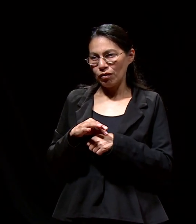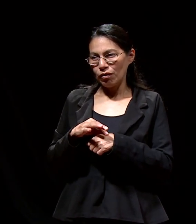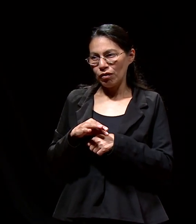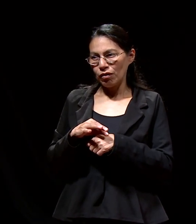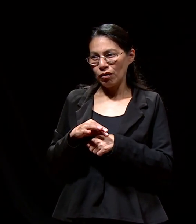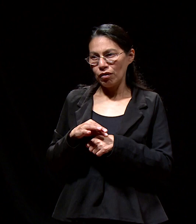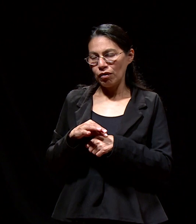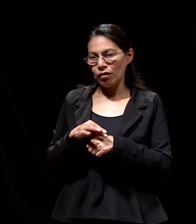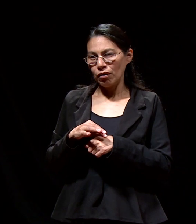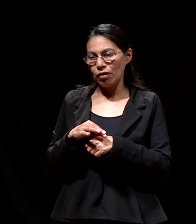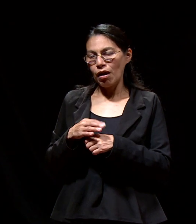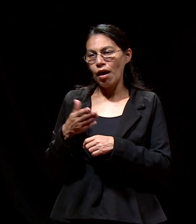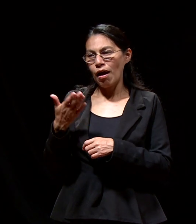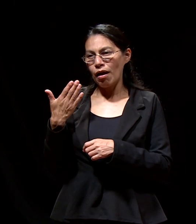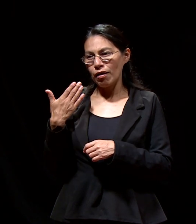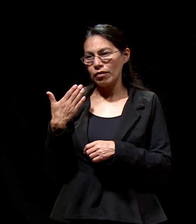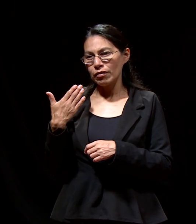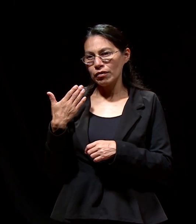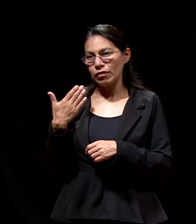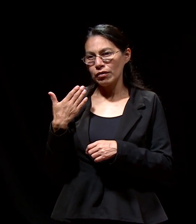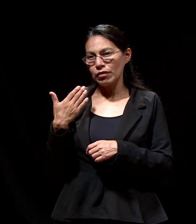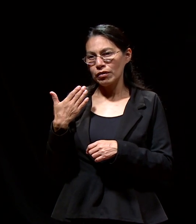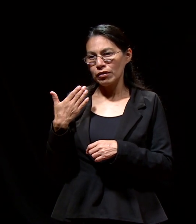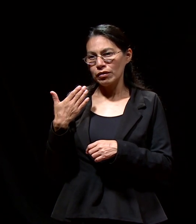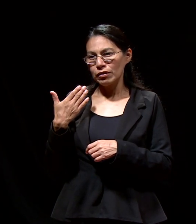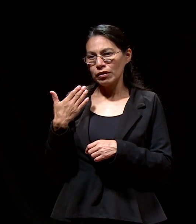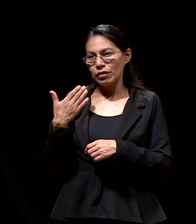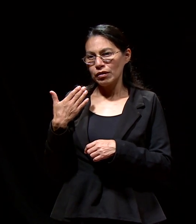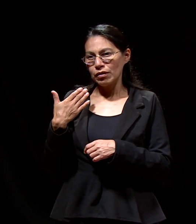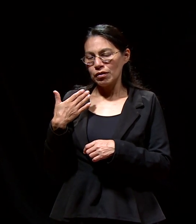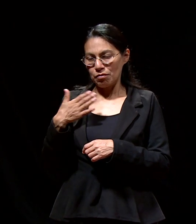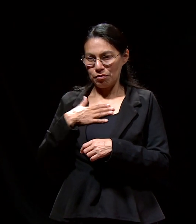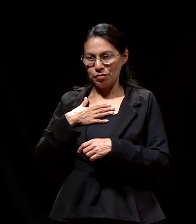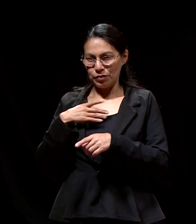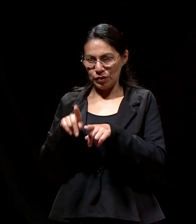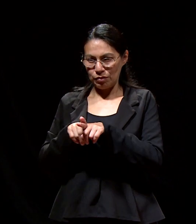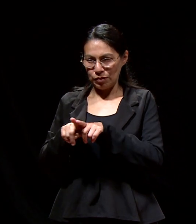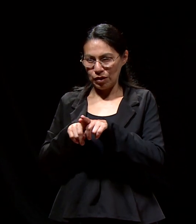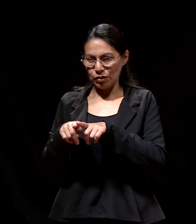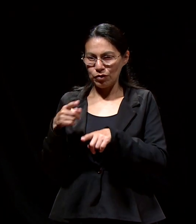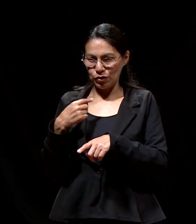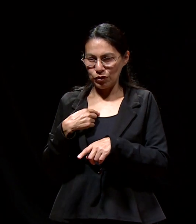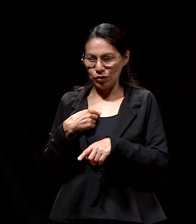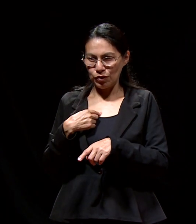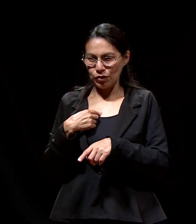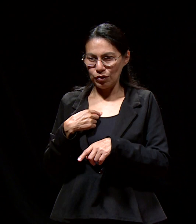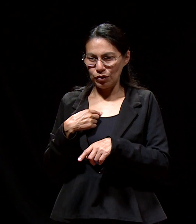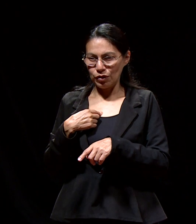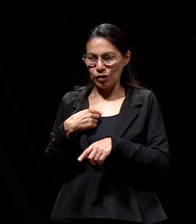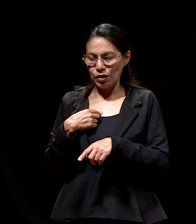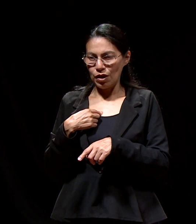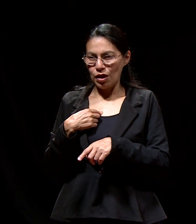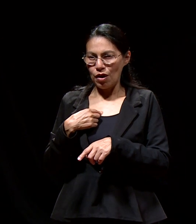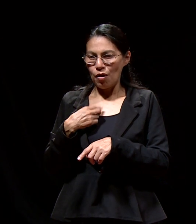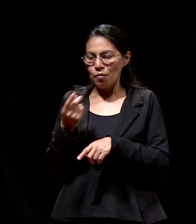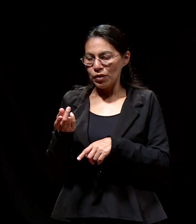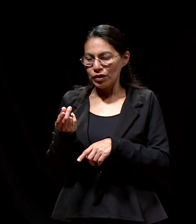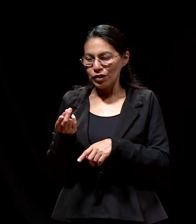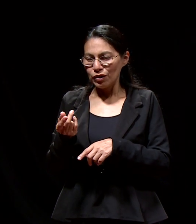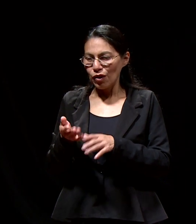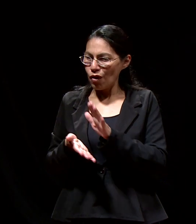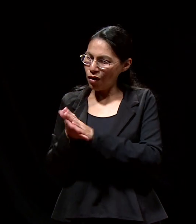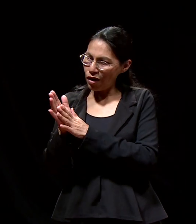de cuando yo y mi hermano queríamos llevar al perrito de mi hermano